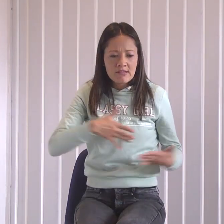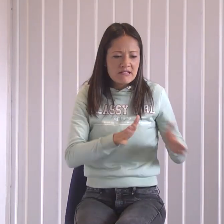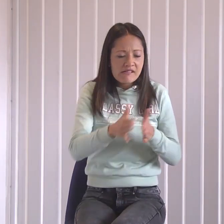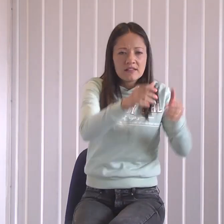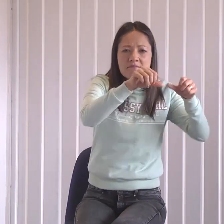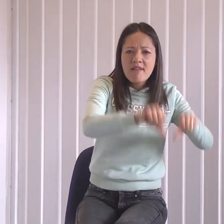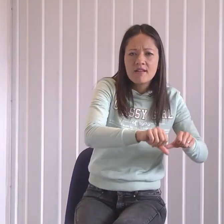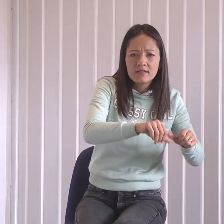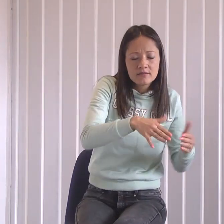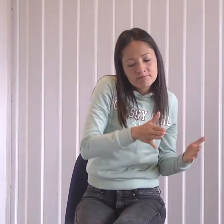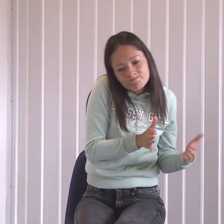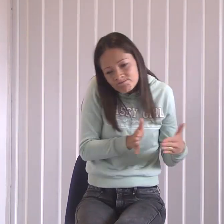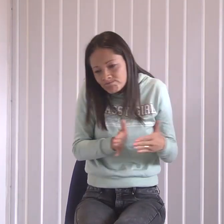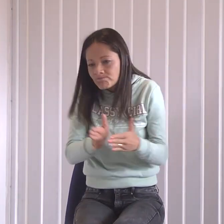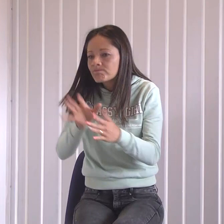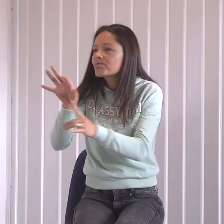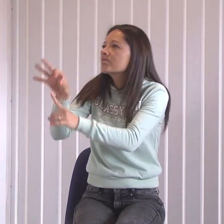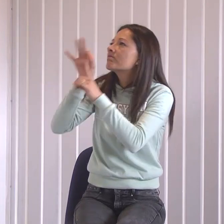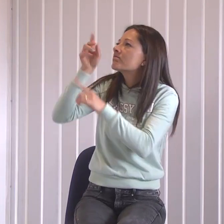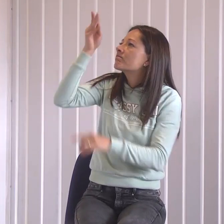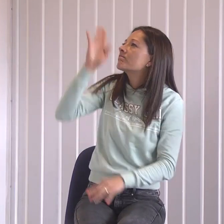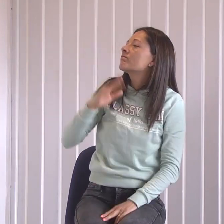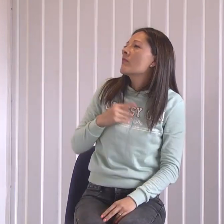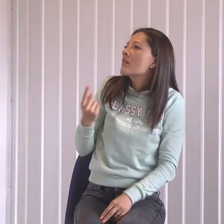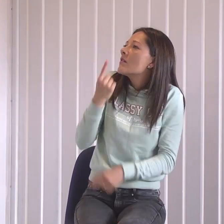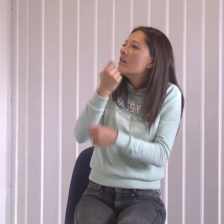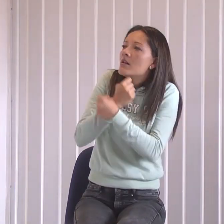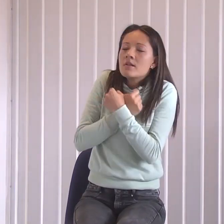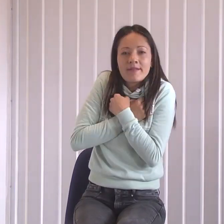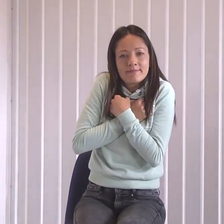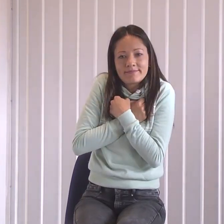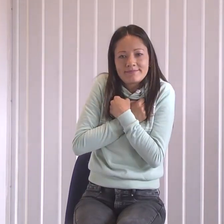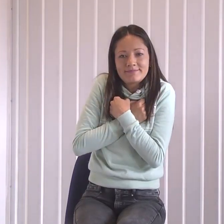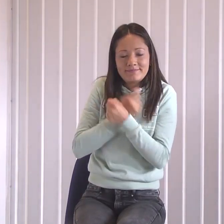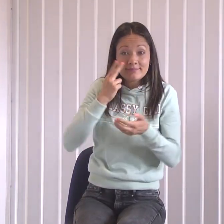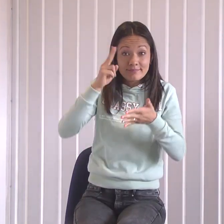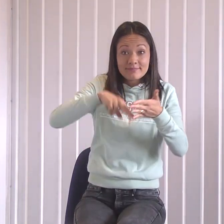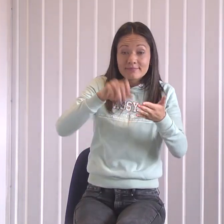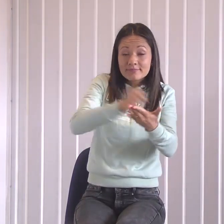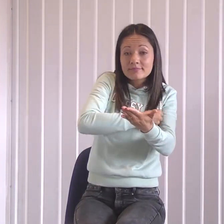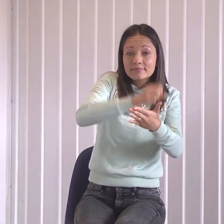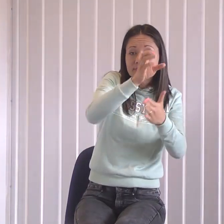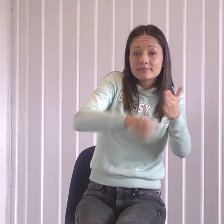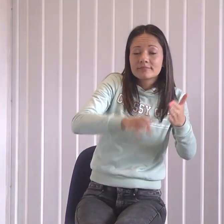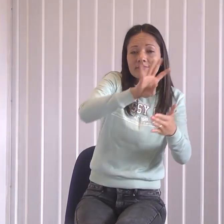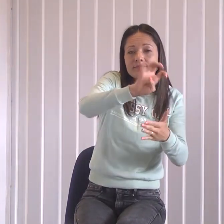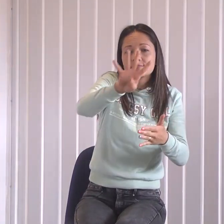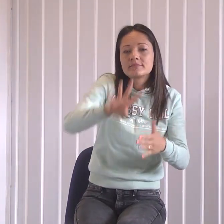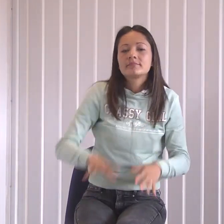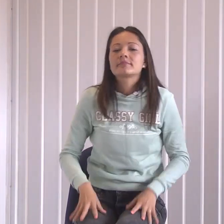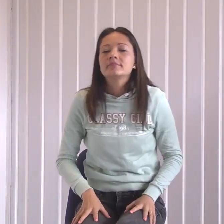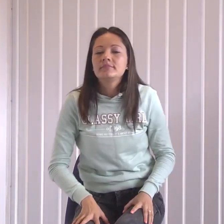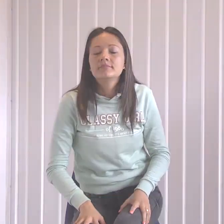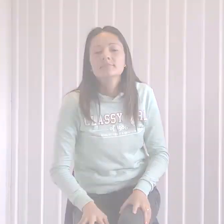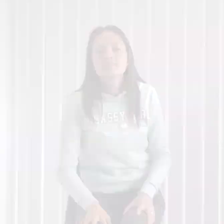caminos y podamos elegirlo a Él como nuestro único amante. Leamos por favor el Salmo 94,